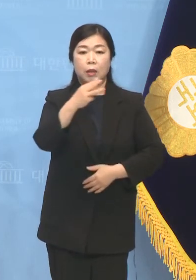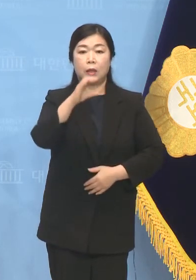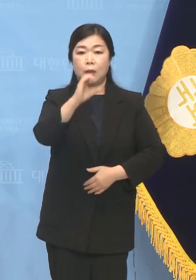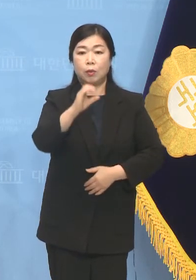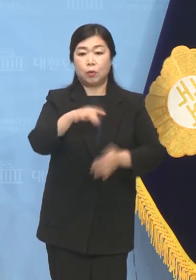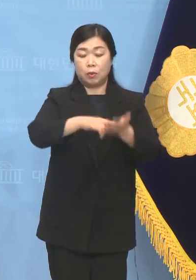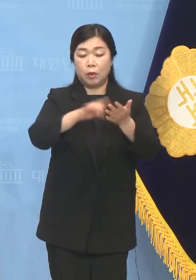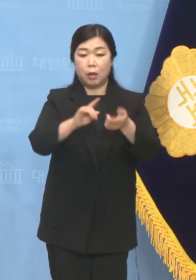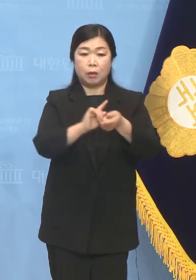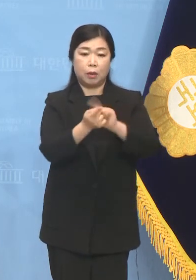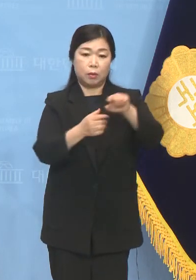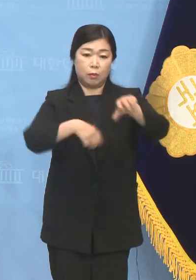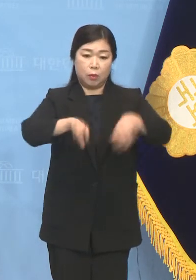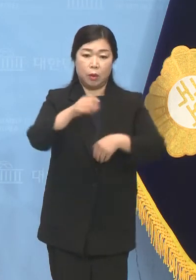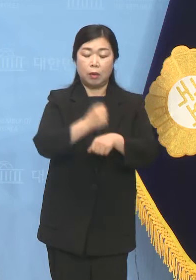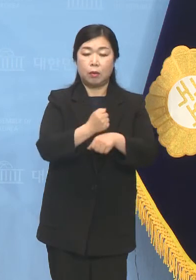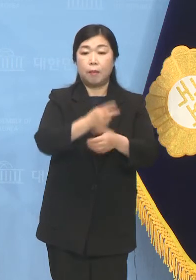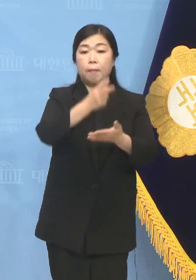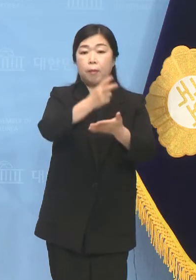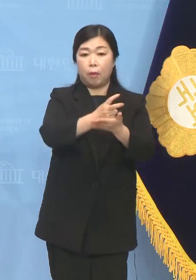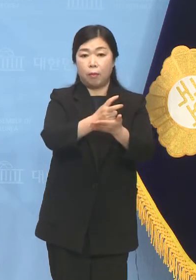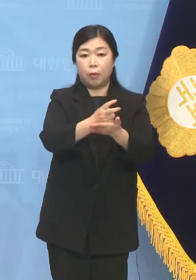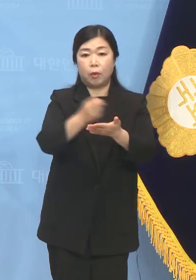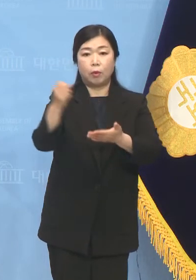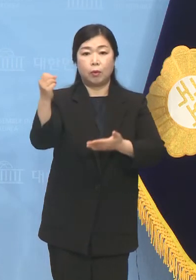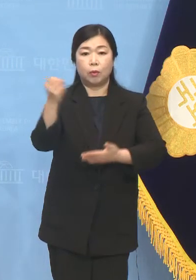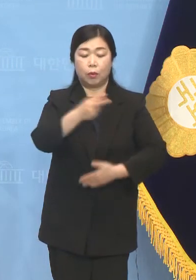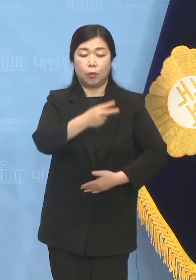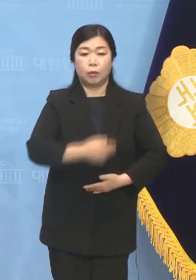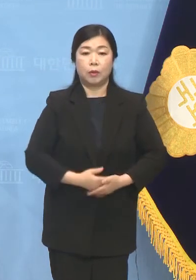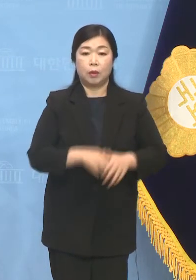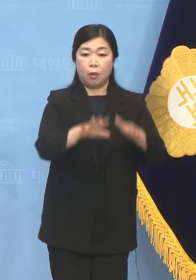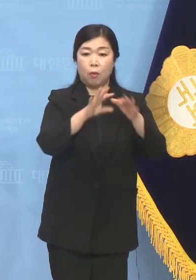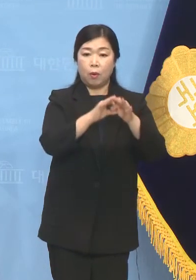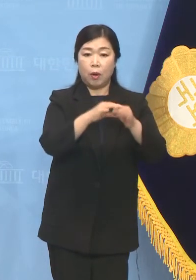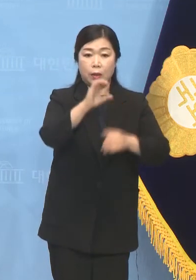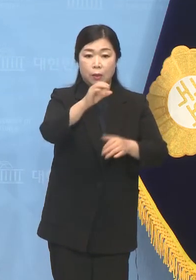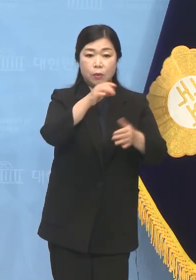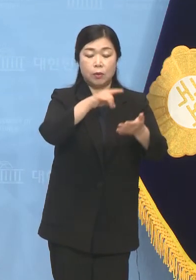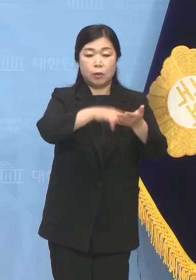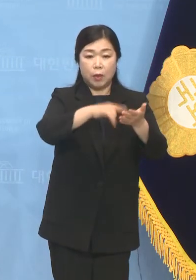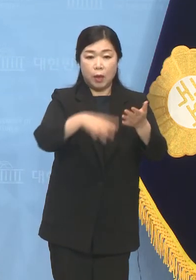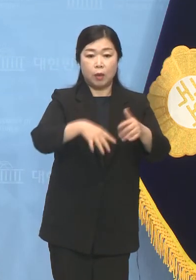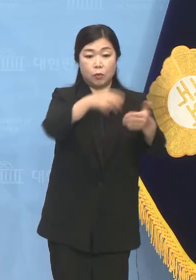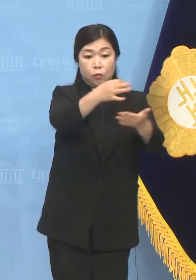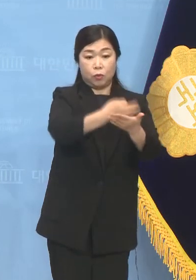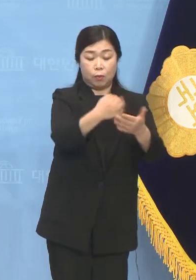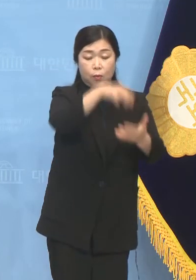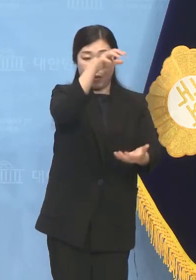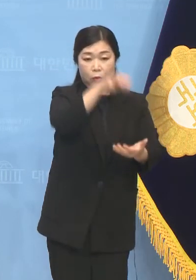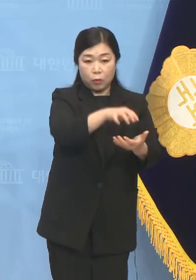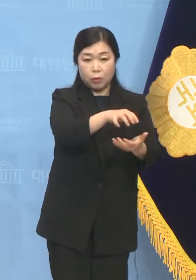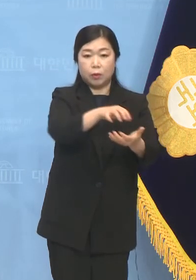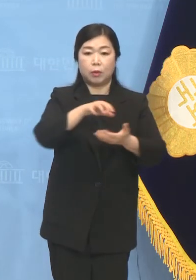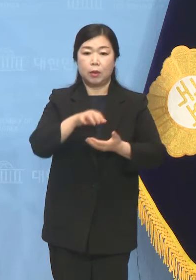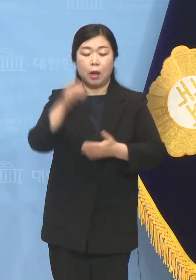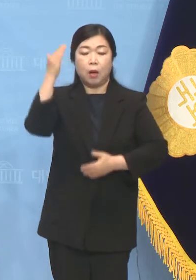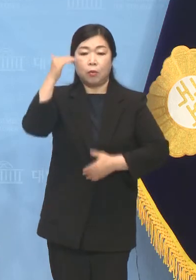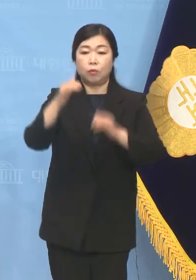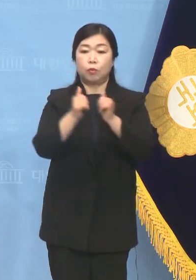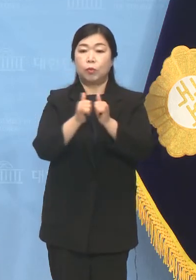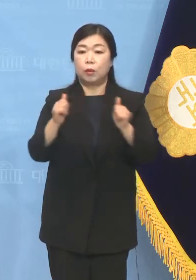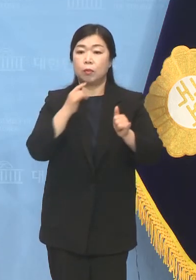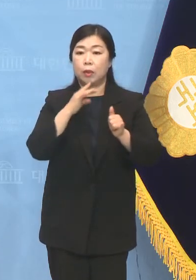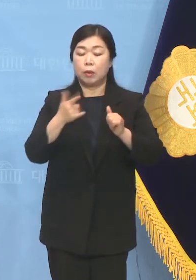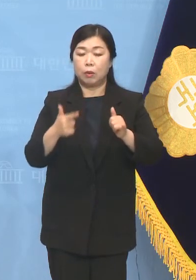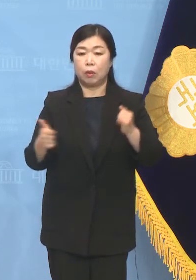수 있도록 하는 탄소세 법안과 함께 이러한 탄소세 수입 전액을 대한민국 국민은